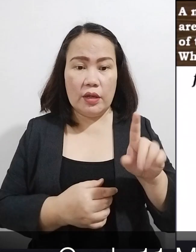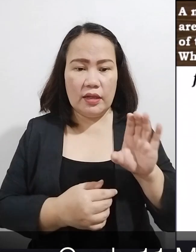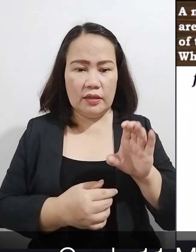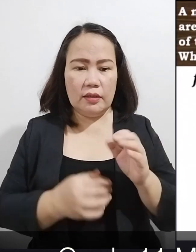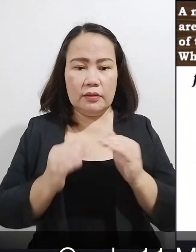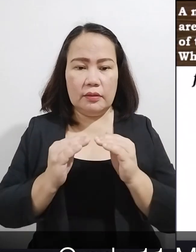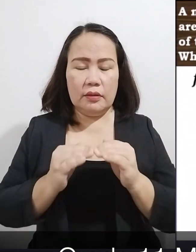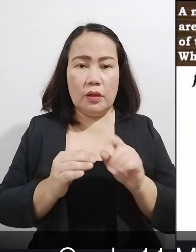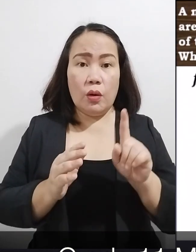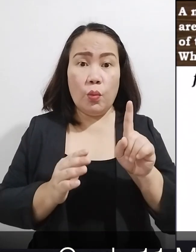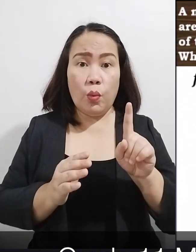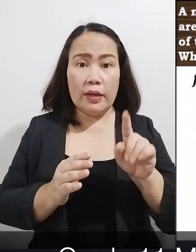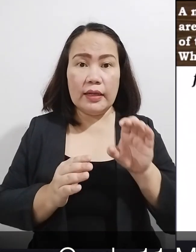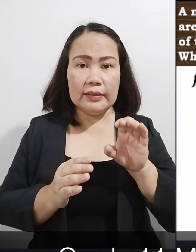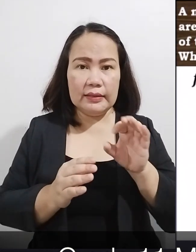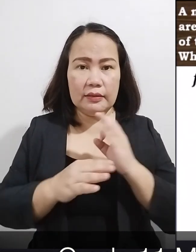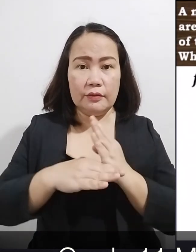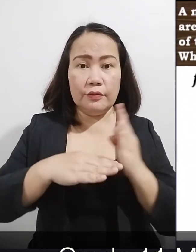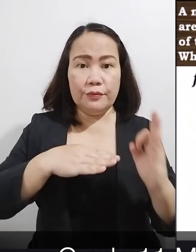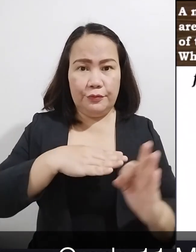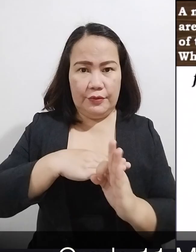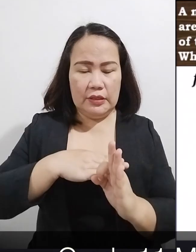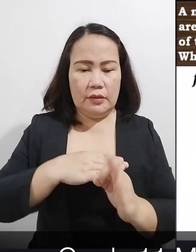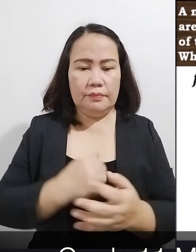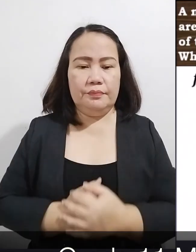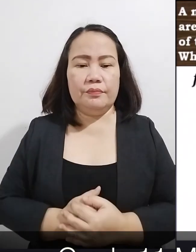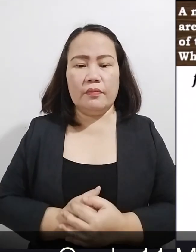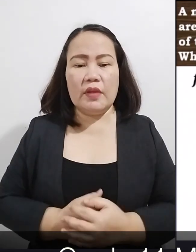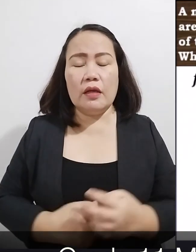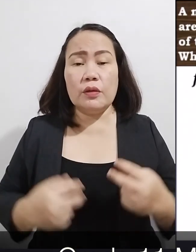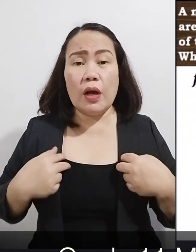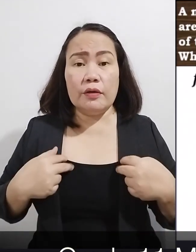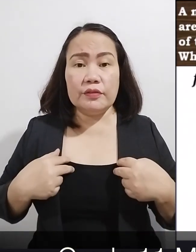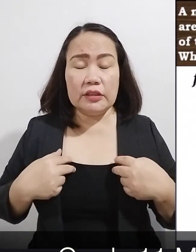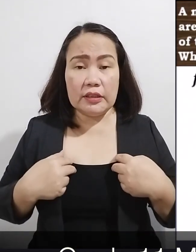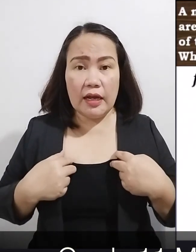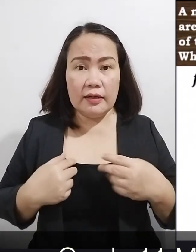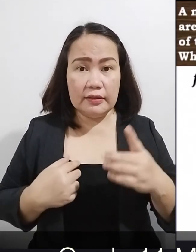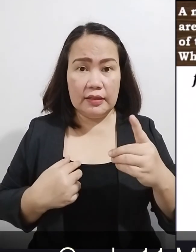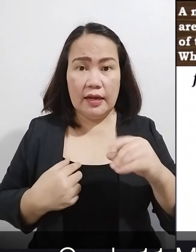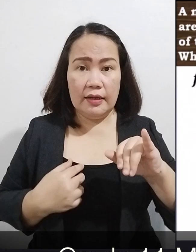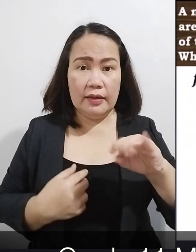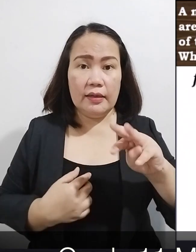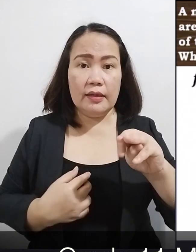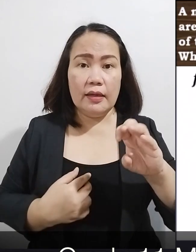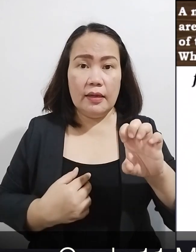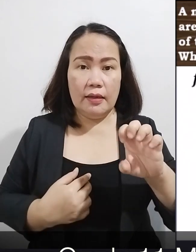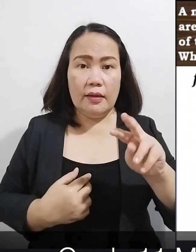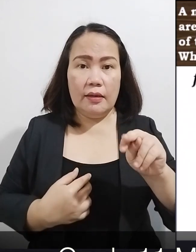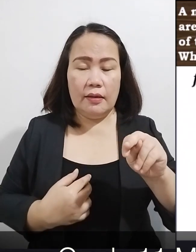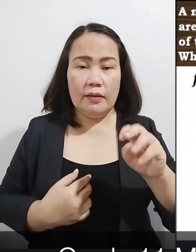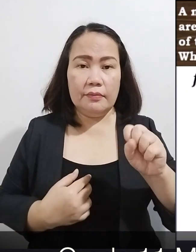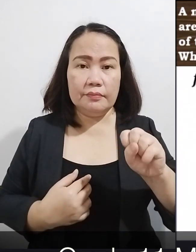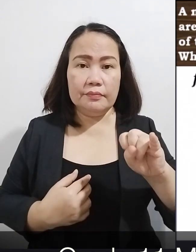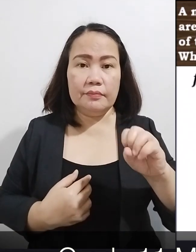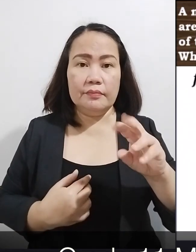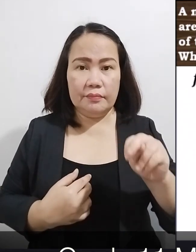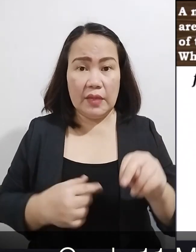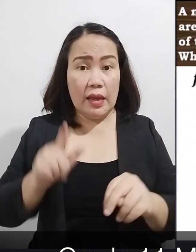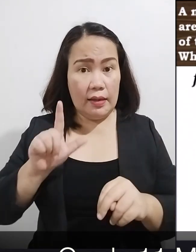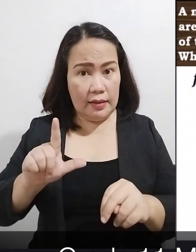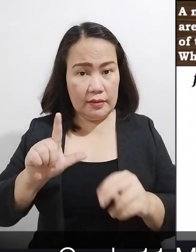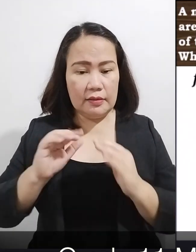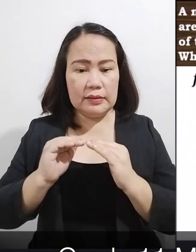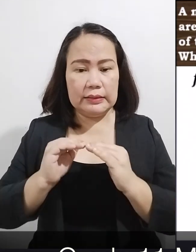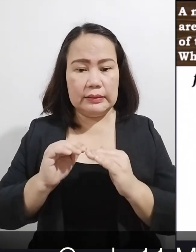minus 100 is 100 feet. Okay, so meron na tayong dimension. So, ang length ay 100 feet at ang